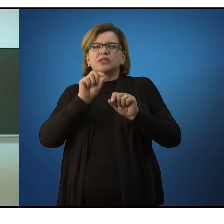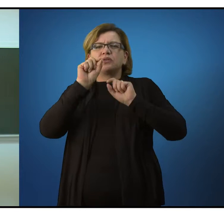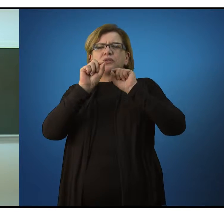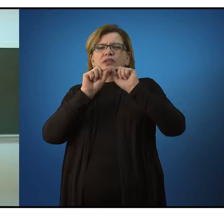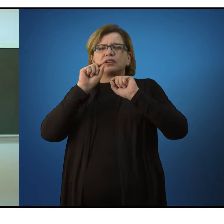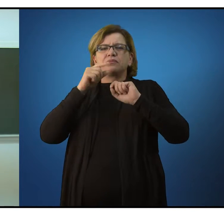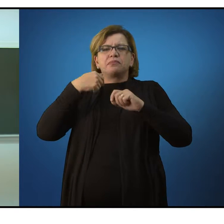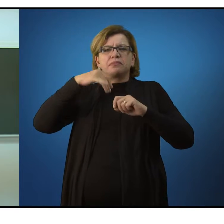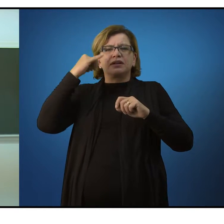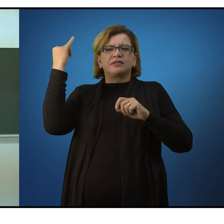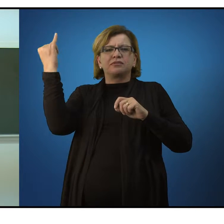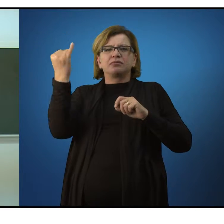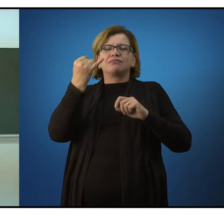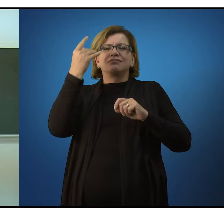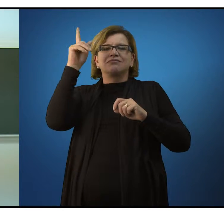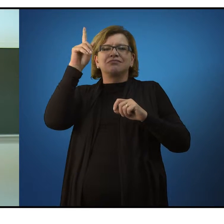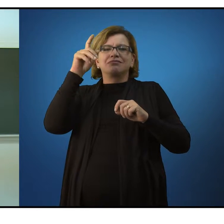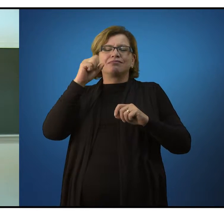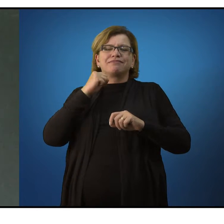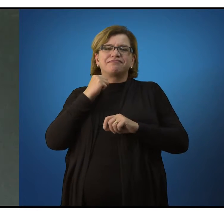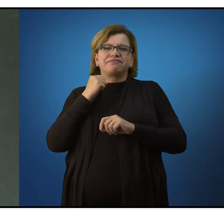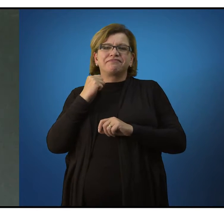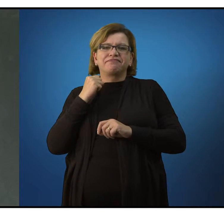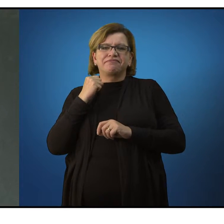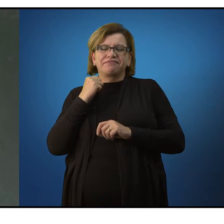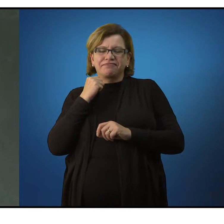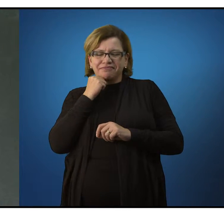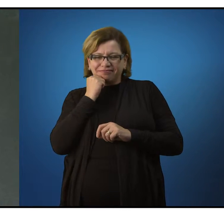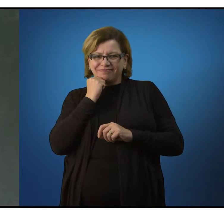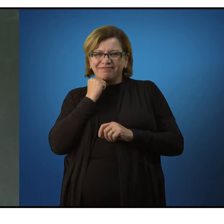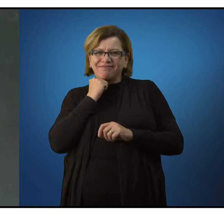é Sócrates.